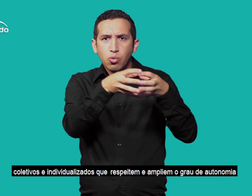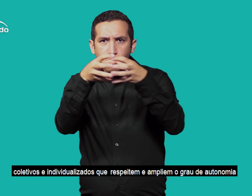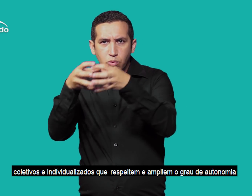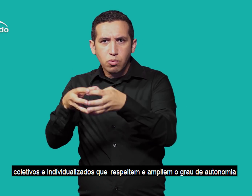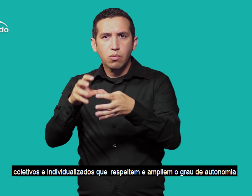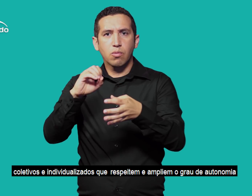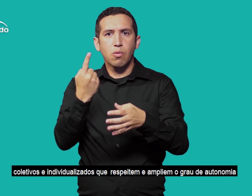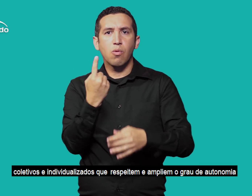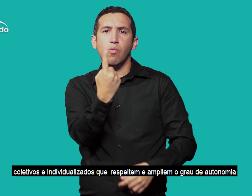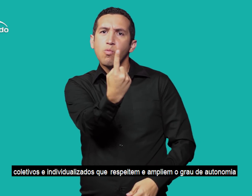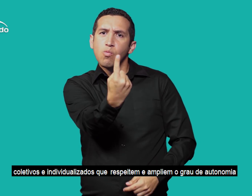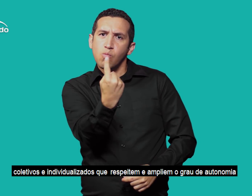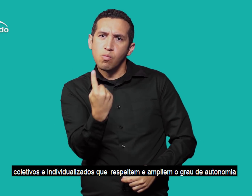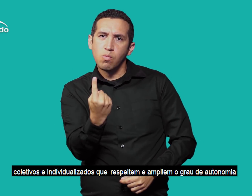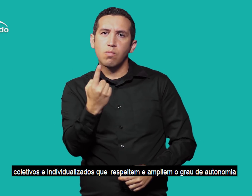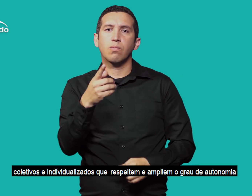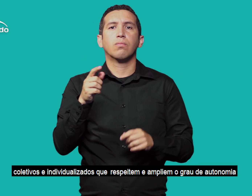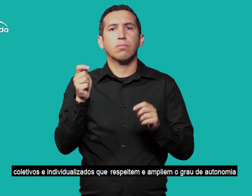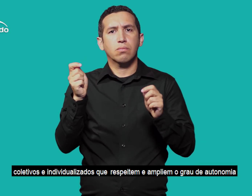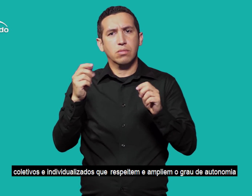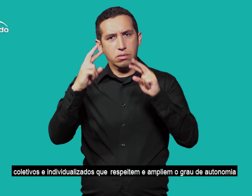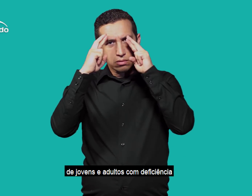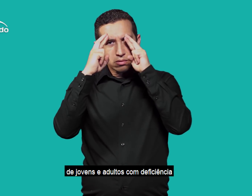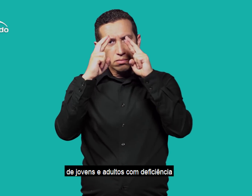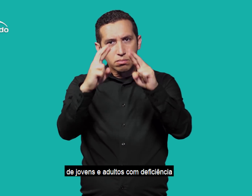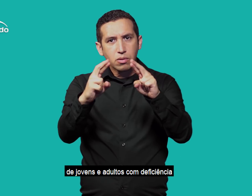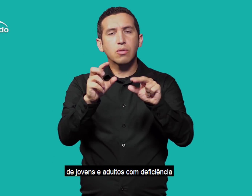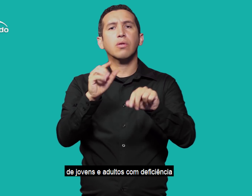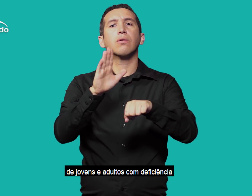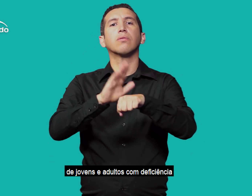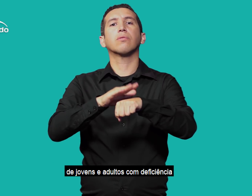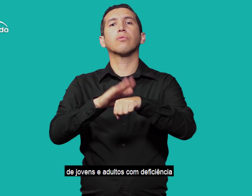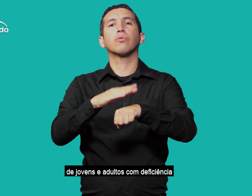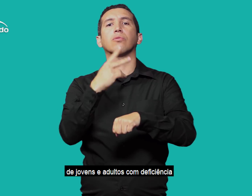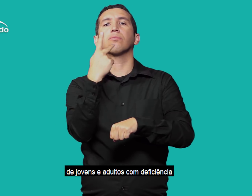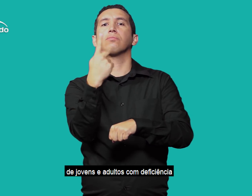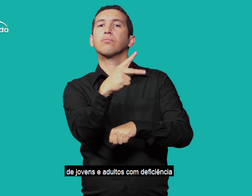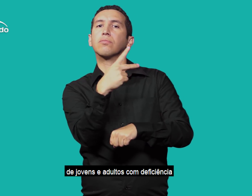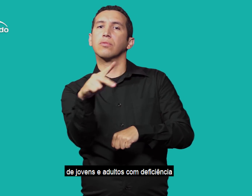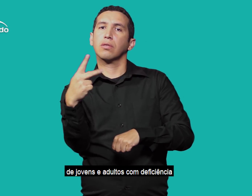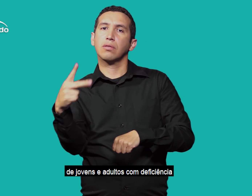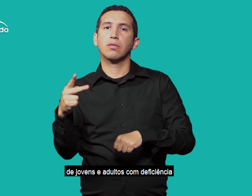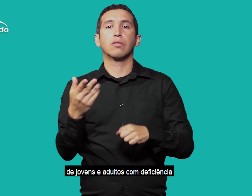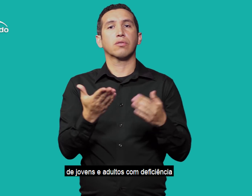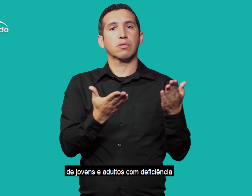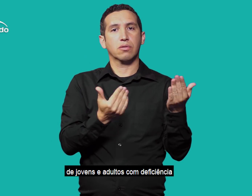respeitem e ampliem o grau de autonomia de jovens e adultos com deficiência